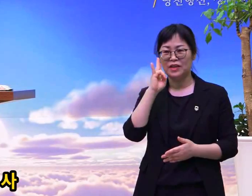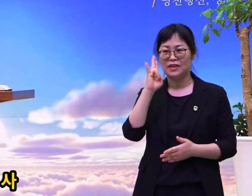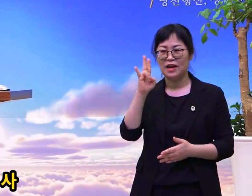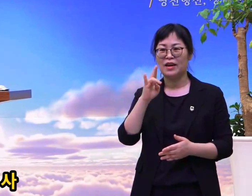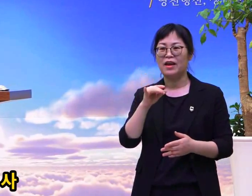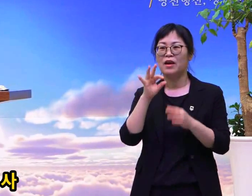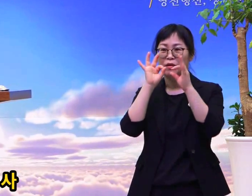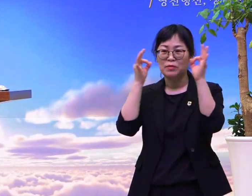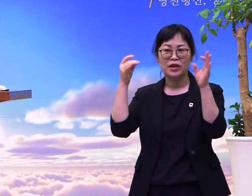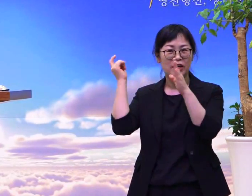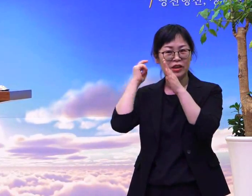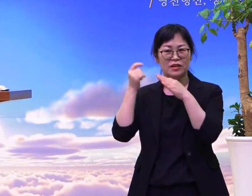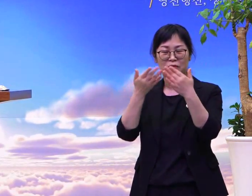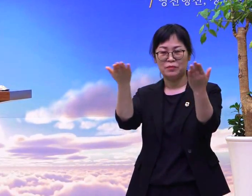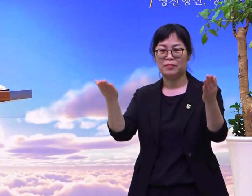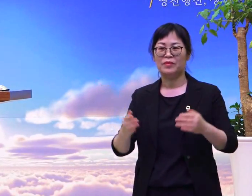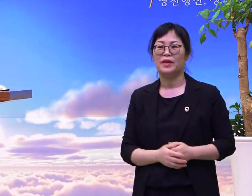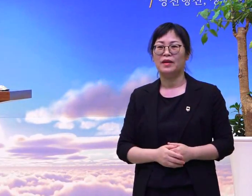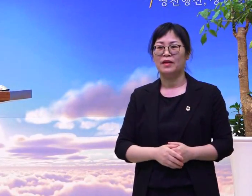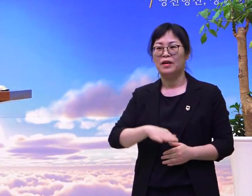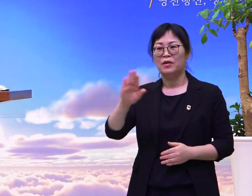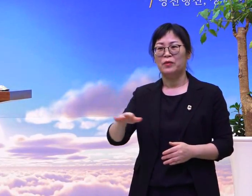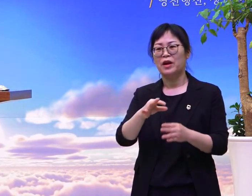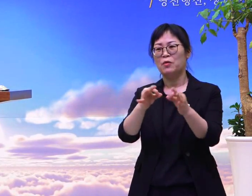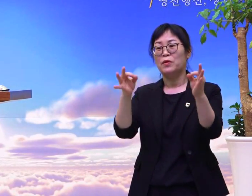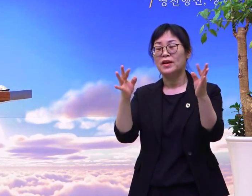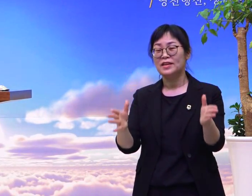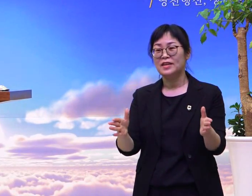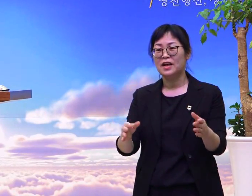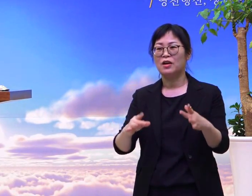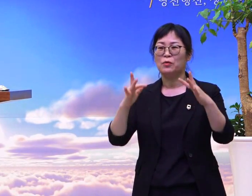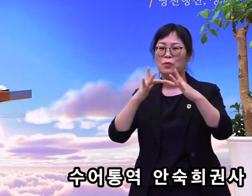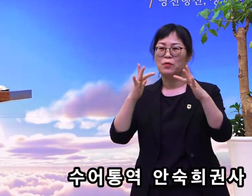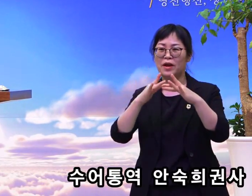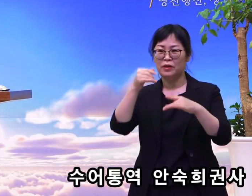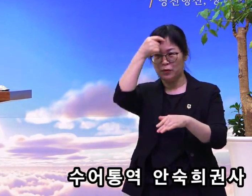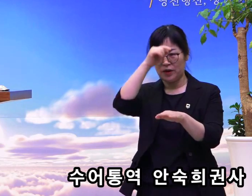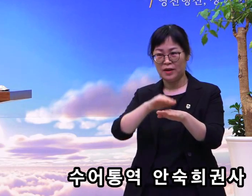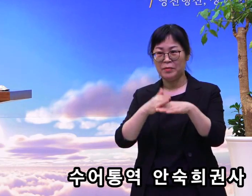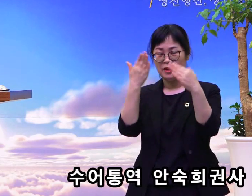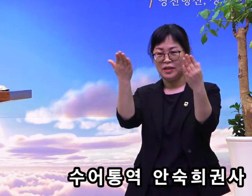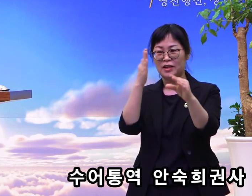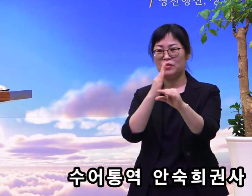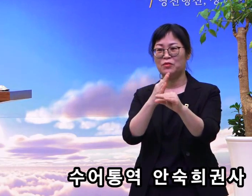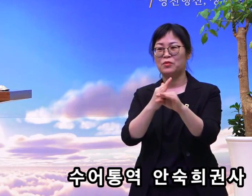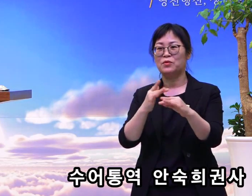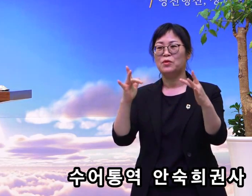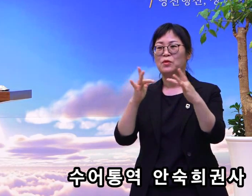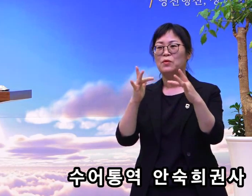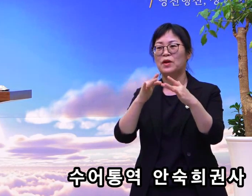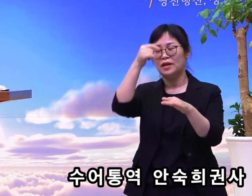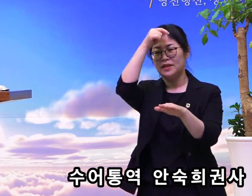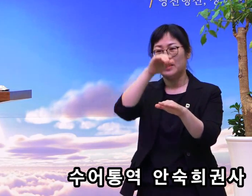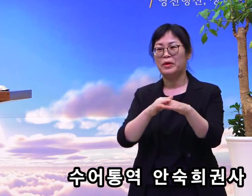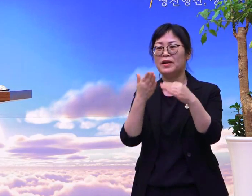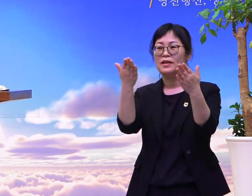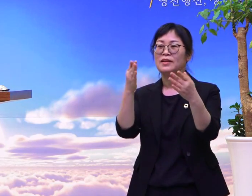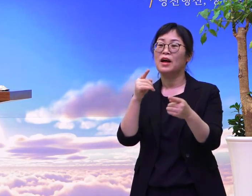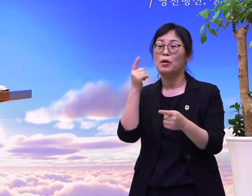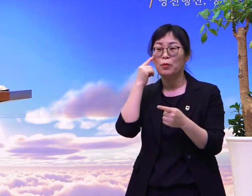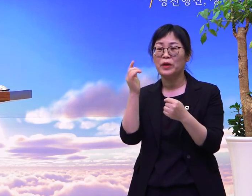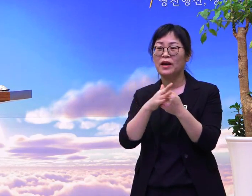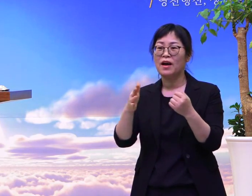원합니다. 우리가 오랜 시간 온라인 예배를 드리고 있습니다. 온라인 예배를 드리다 보니까